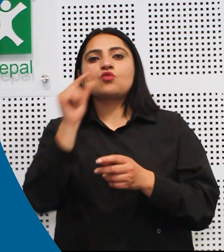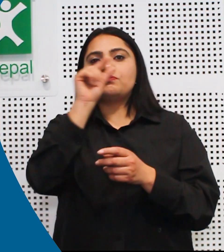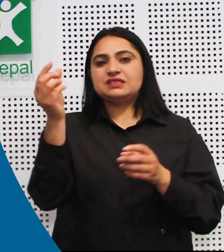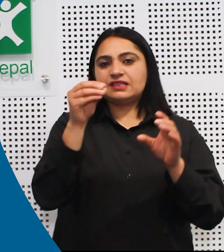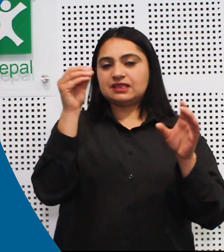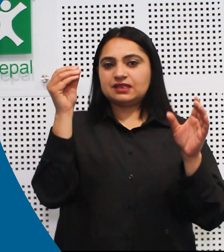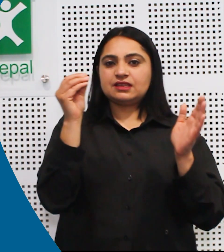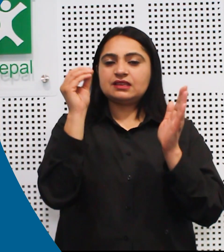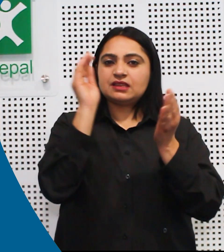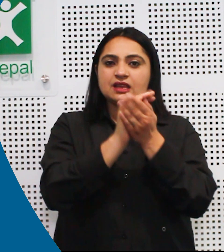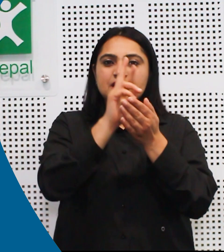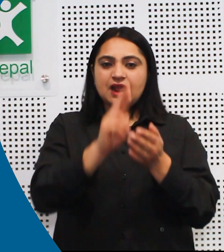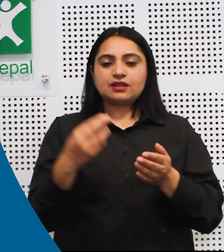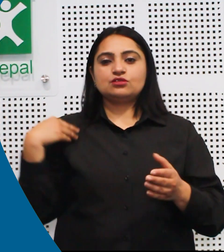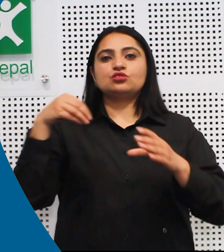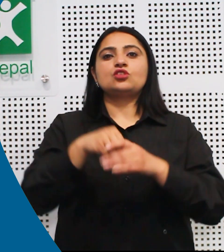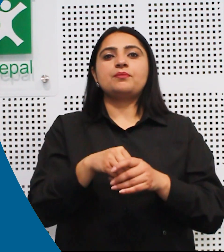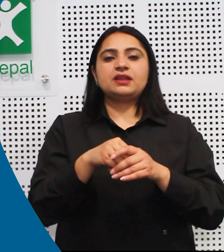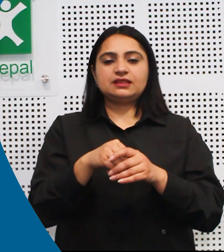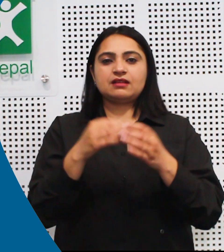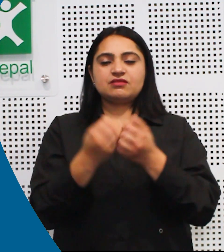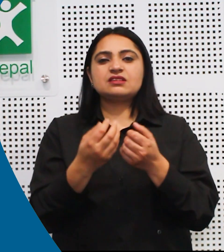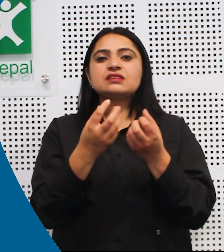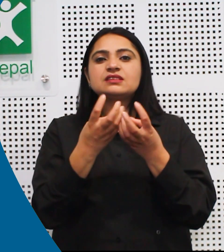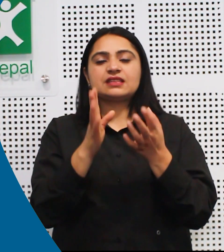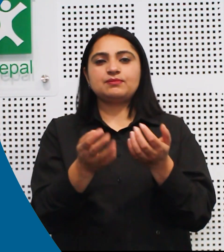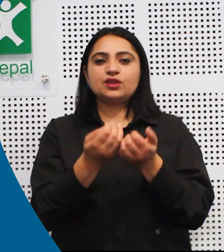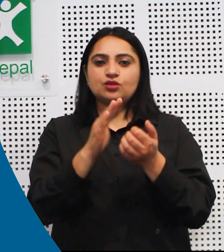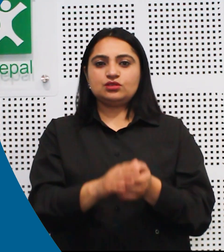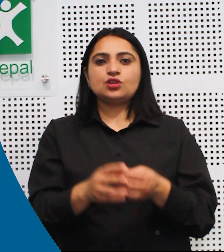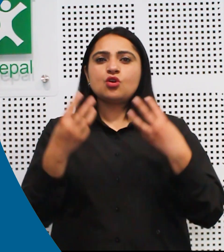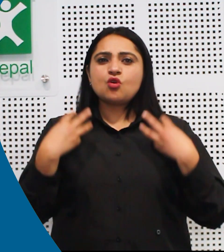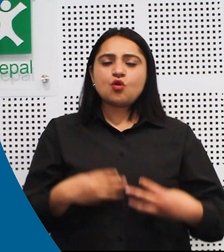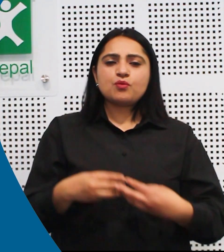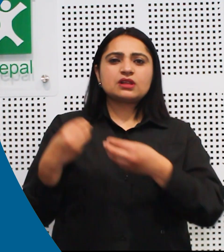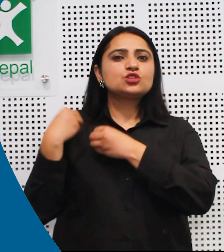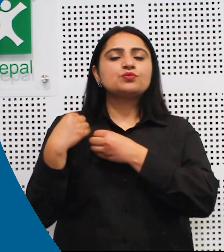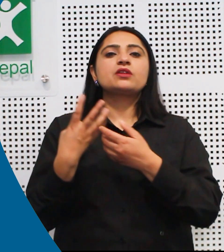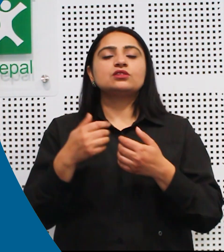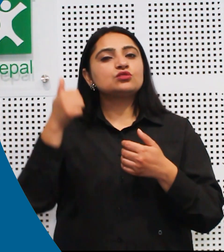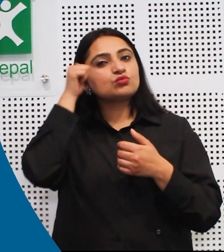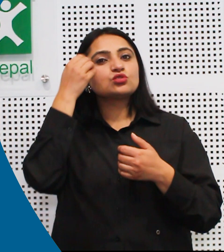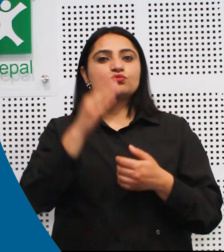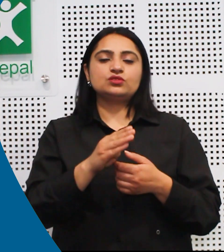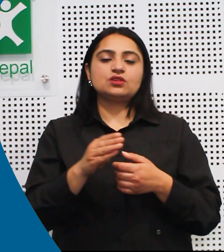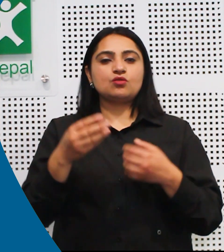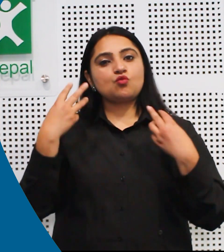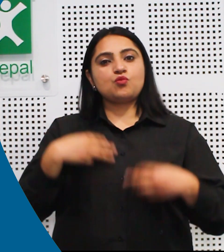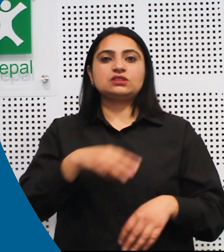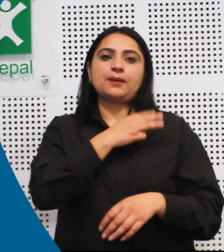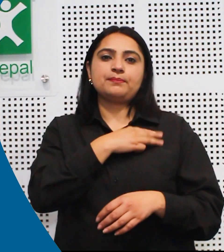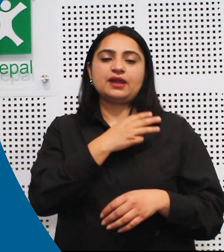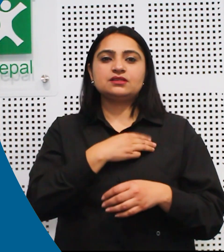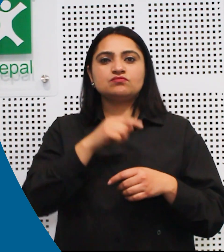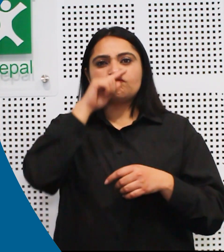राखेर सहभागिता नै जुटाउने हिसाबले नै राखिन्छ। यसमा उपभोक्तालाई अपनत्व चाहिँ कति महसुस हुँदो रहेछ? होइन, त्यसमा त झन् गर्व गर्छन् नि, आफ्नो माया